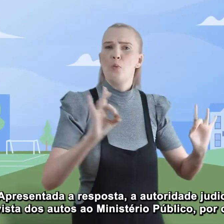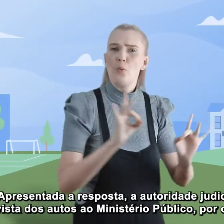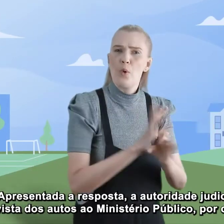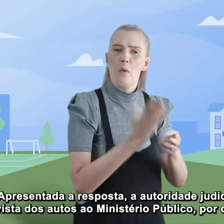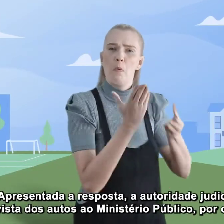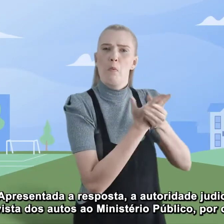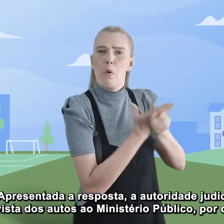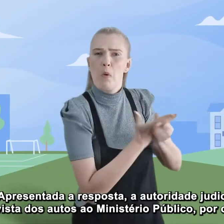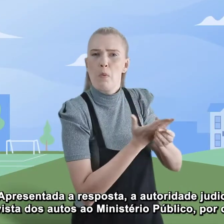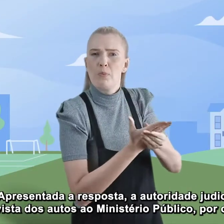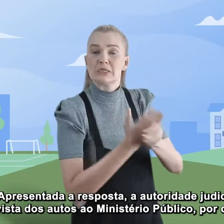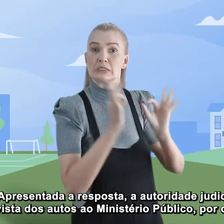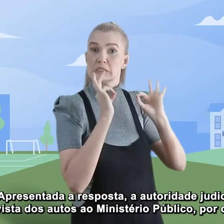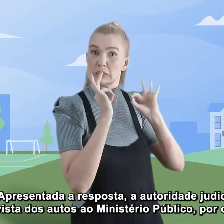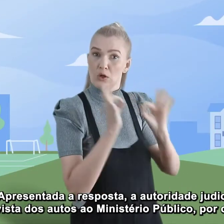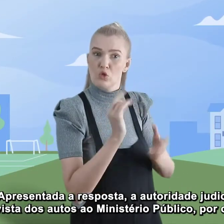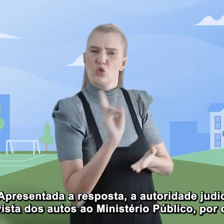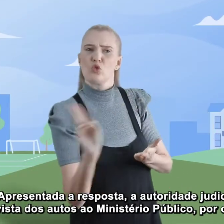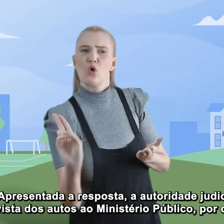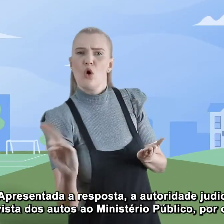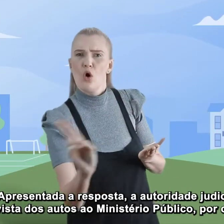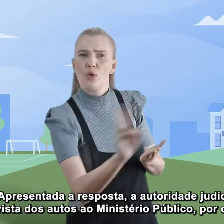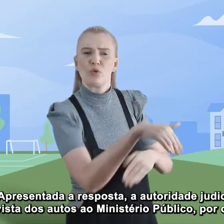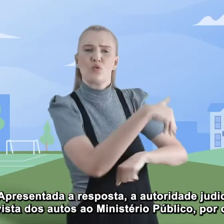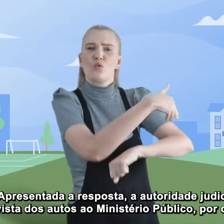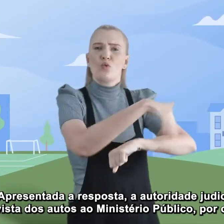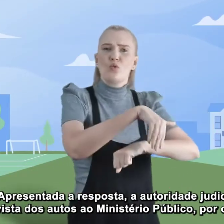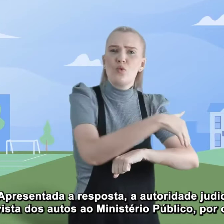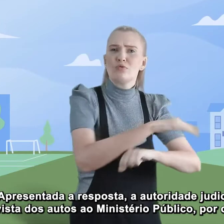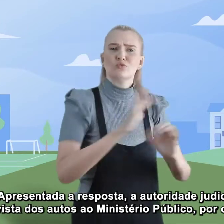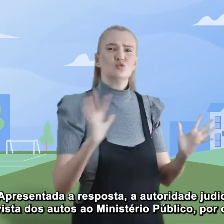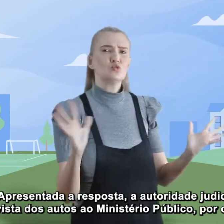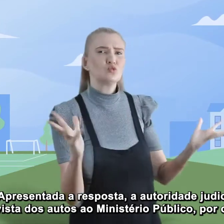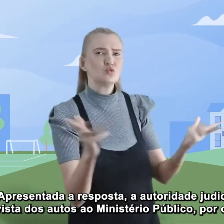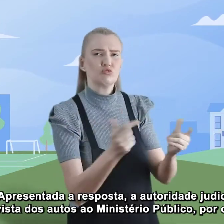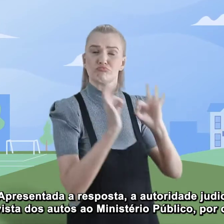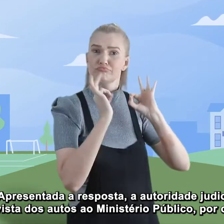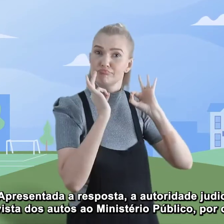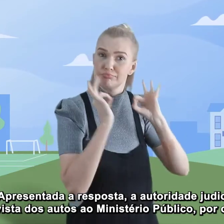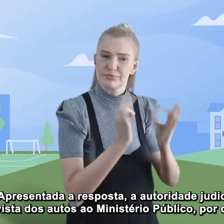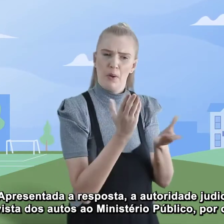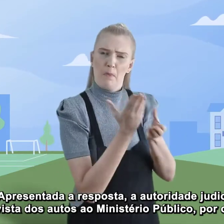autoridade judiciária dará vista dos autos ao Ministério Público por 5 dias,